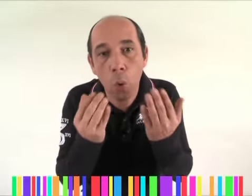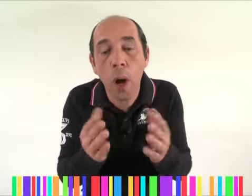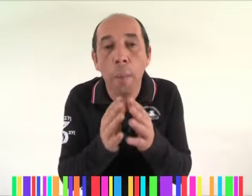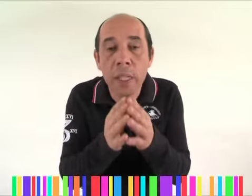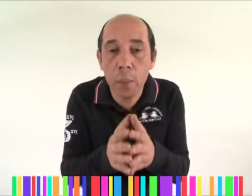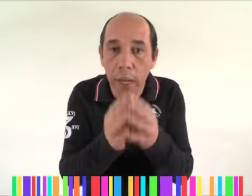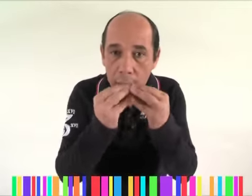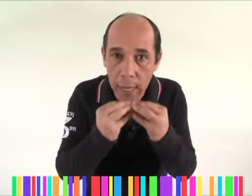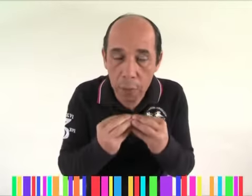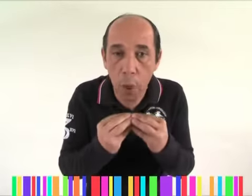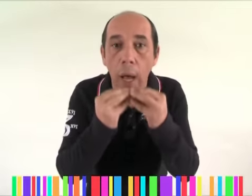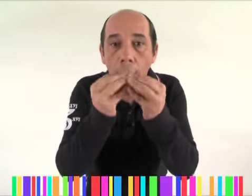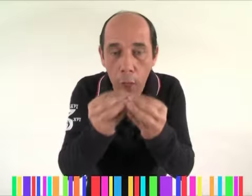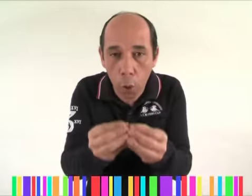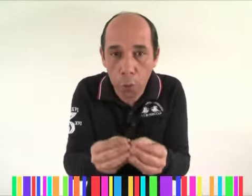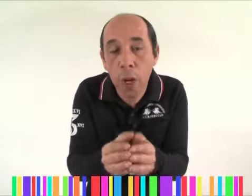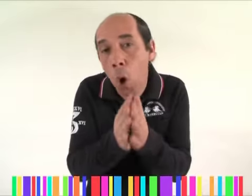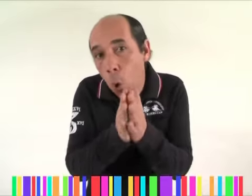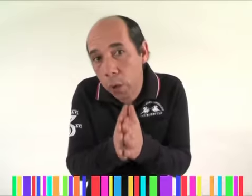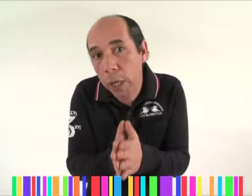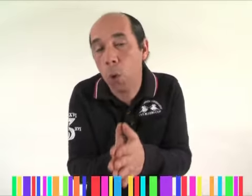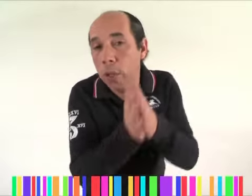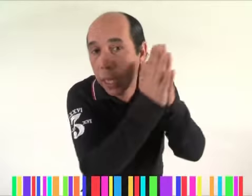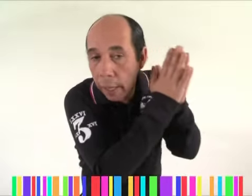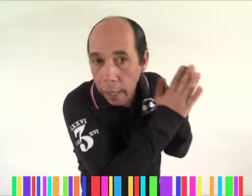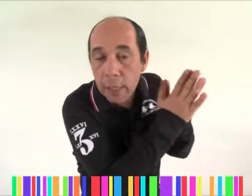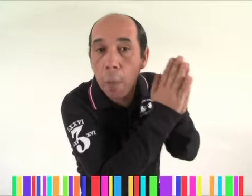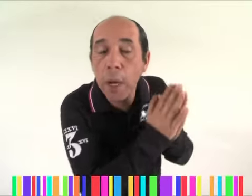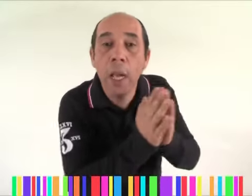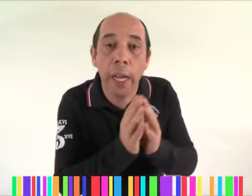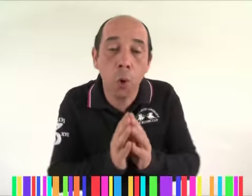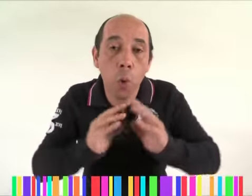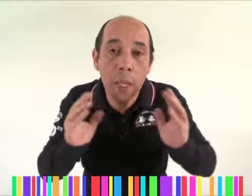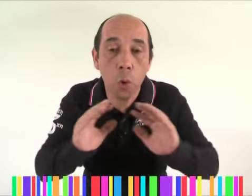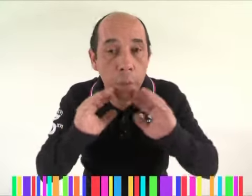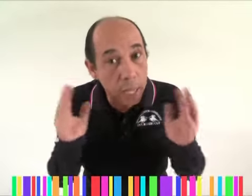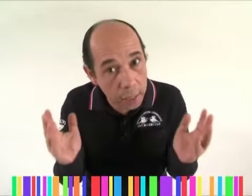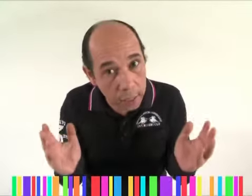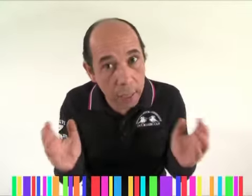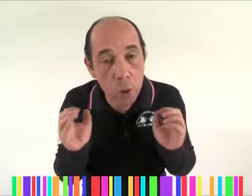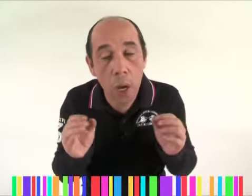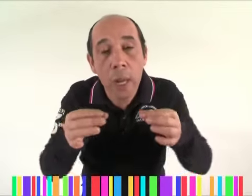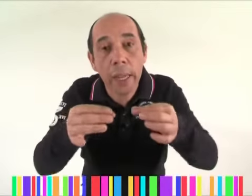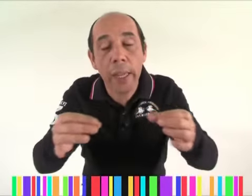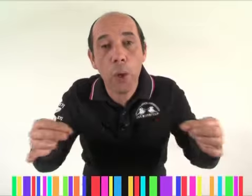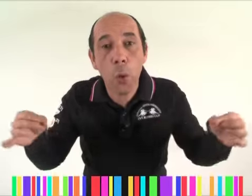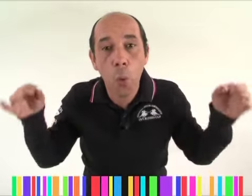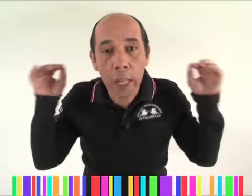نقولها بالنسبه كنتعرفوا على القرنفل ونذكروا ذكريات قبل كانوا الوليدات والبنيات اكثريه الصغار كيديروا واحد